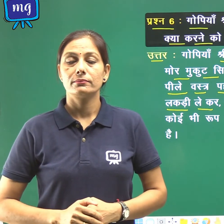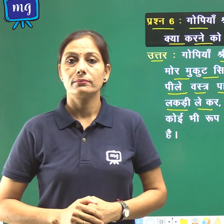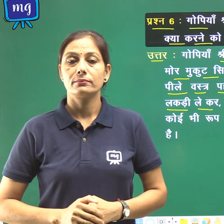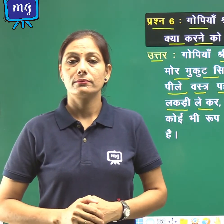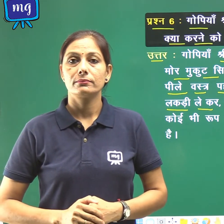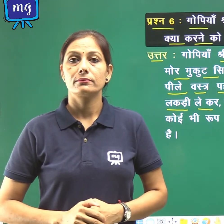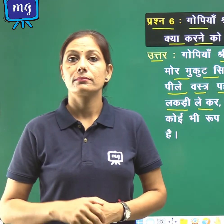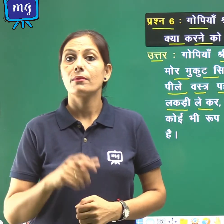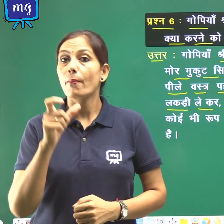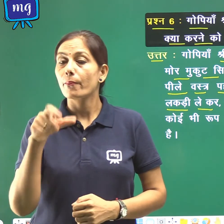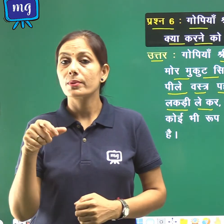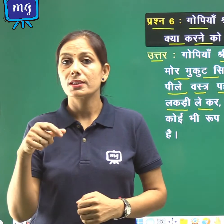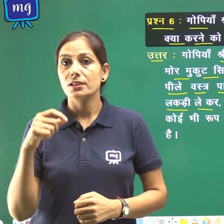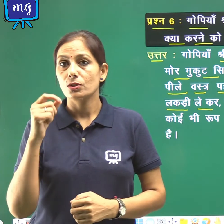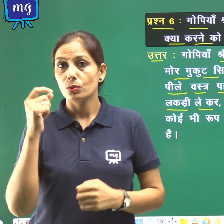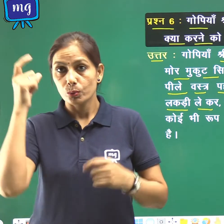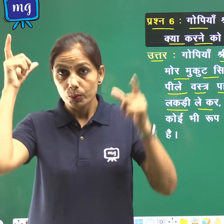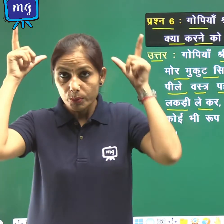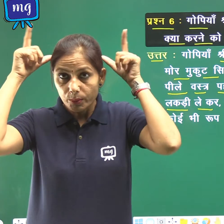ग्वाल बनने सहित